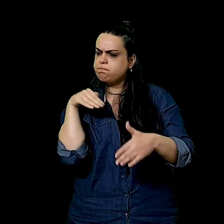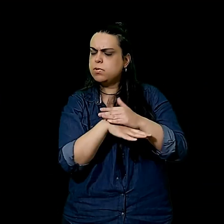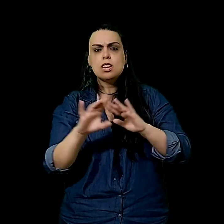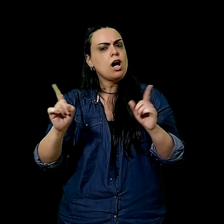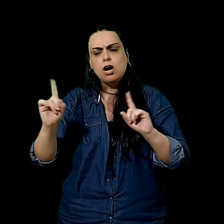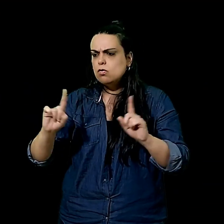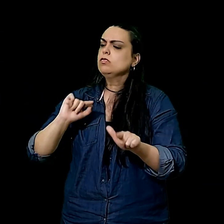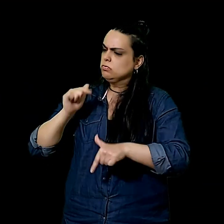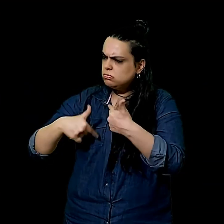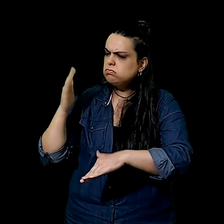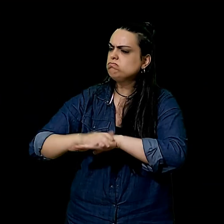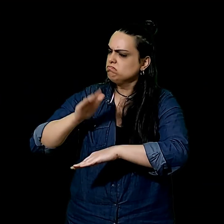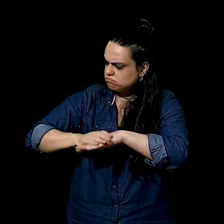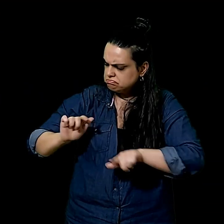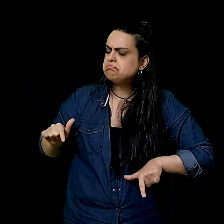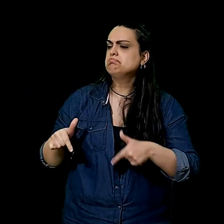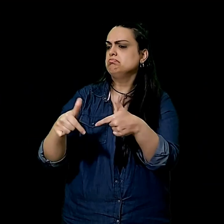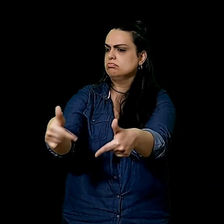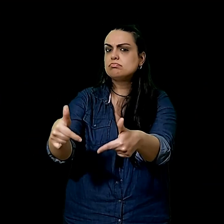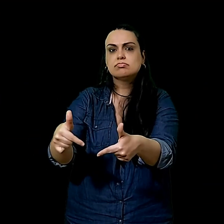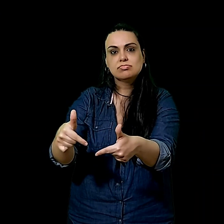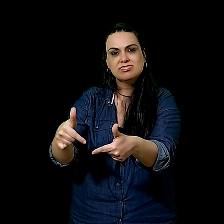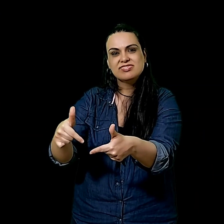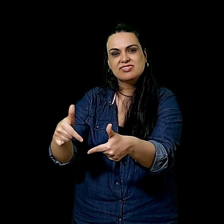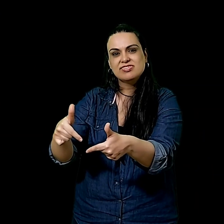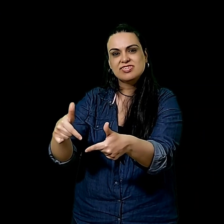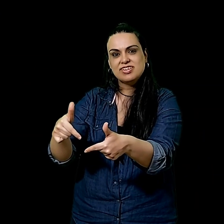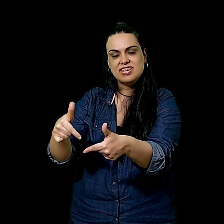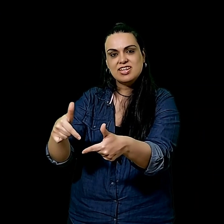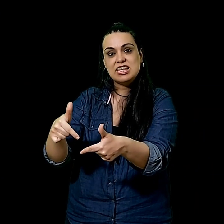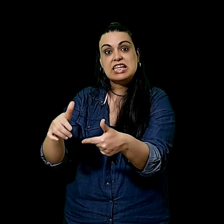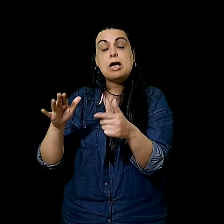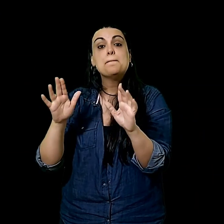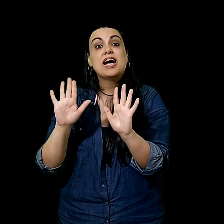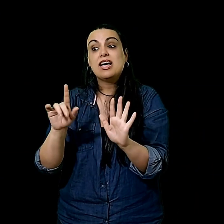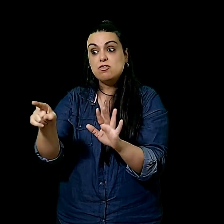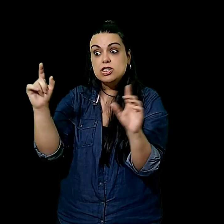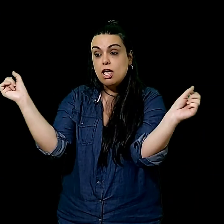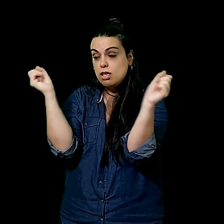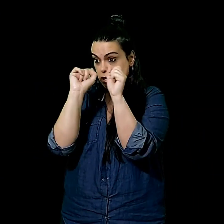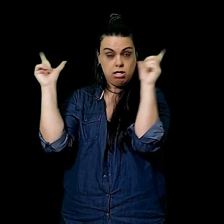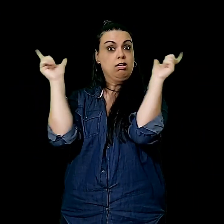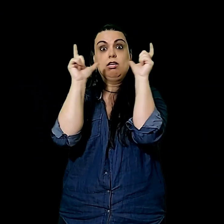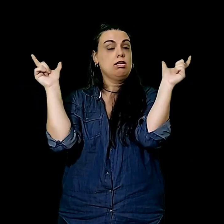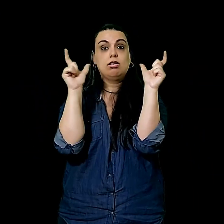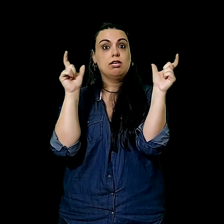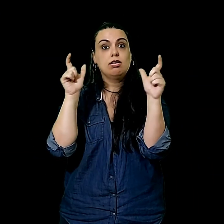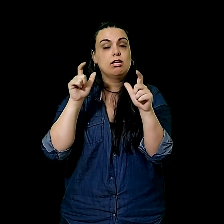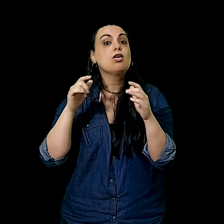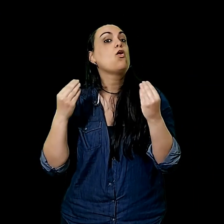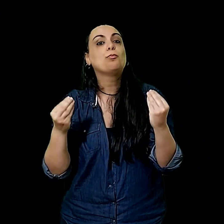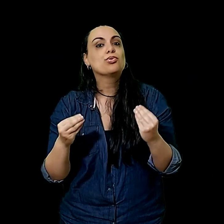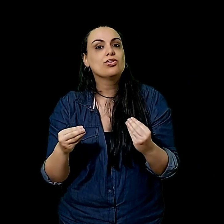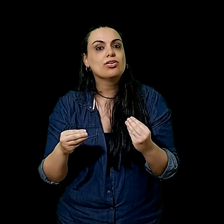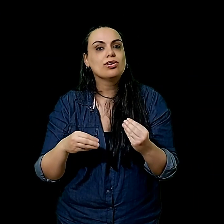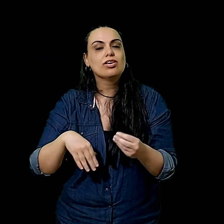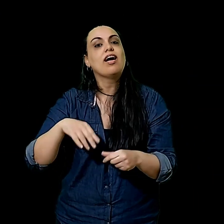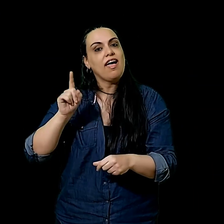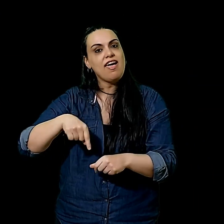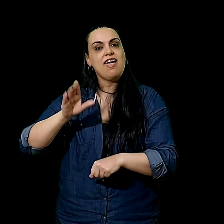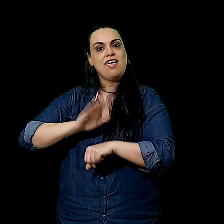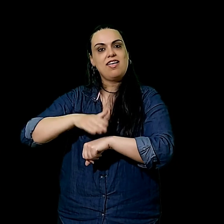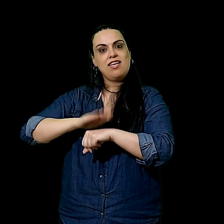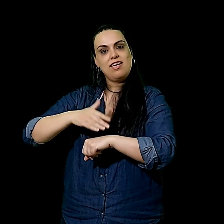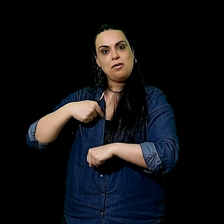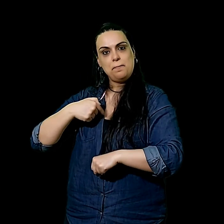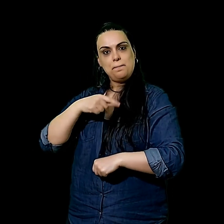o dom de Deus que está em ti, em Timóteo, mas que lhe foi concedido, ou seja, despertou, abriu em que hora? Ele diz assim: pela imposição